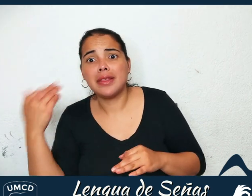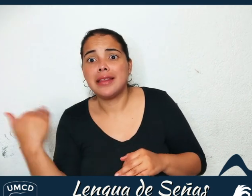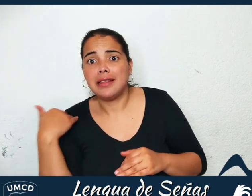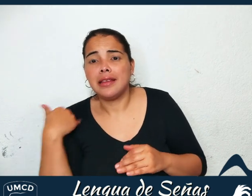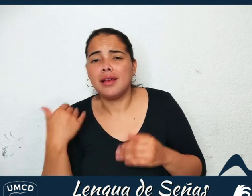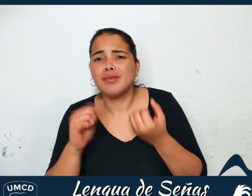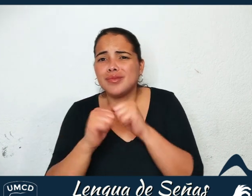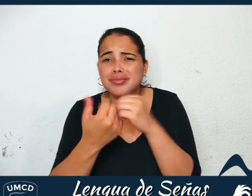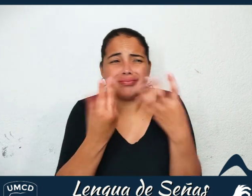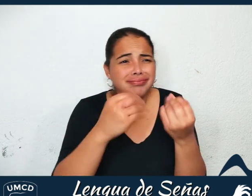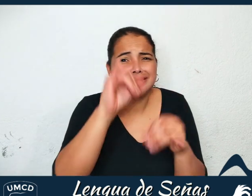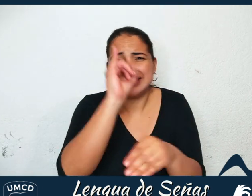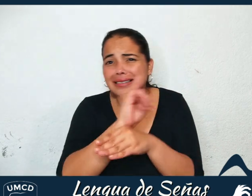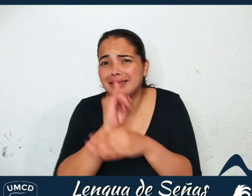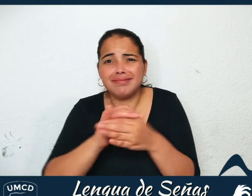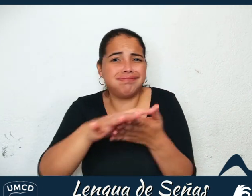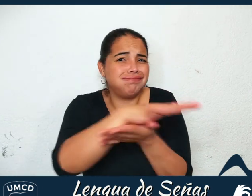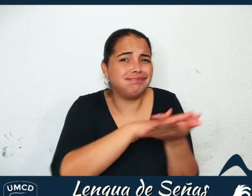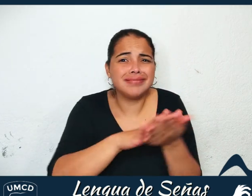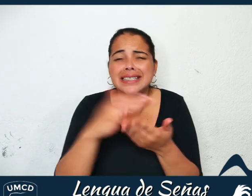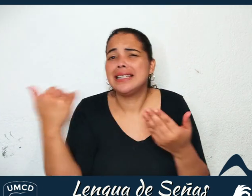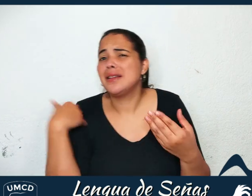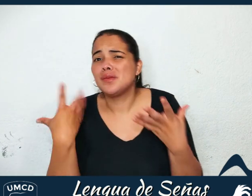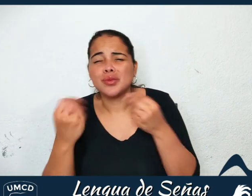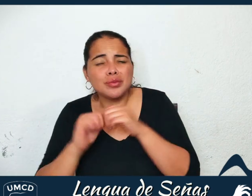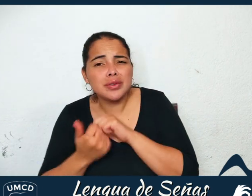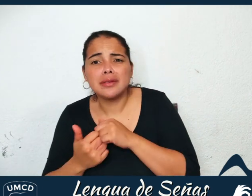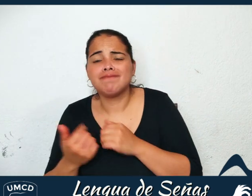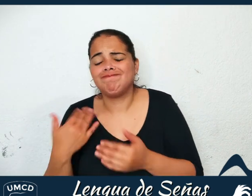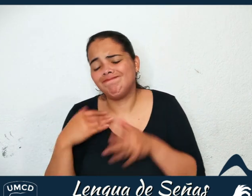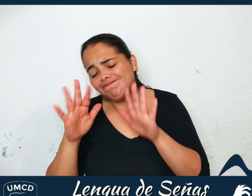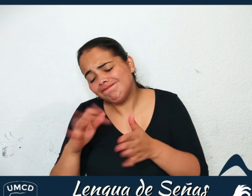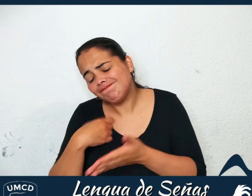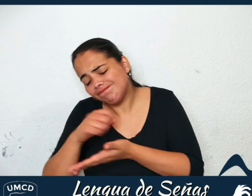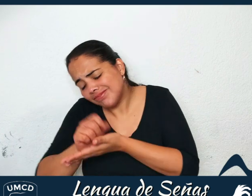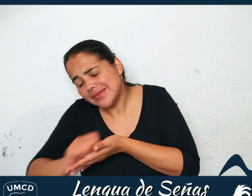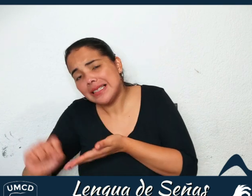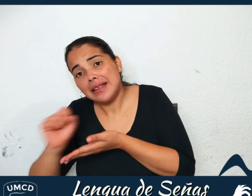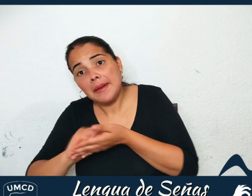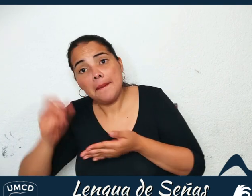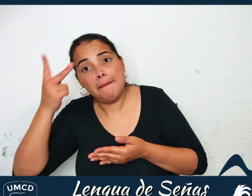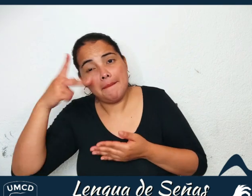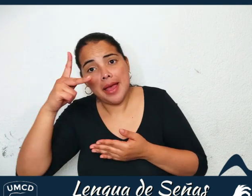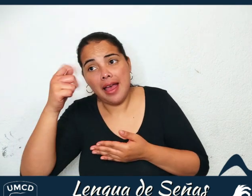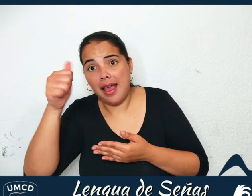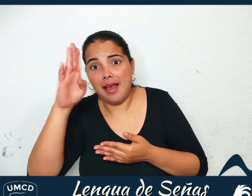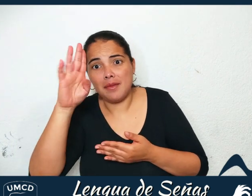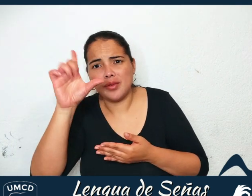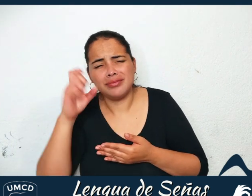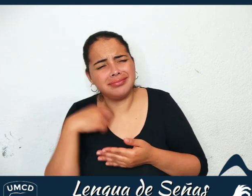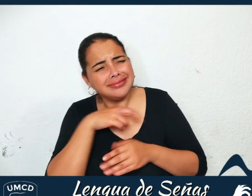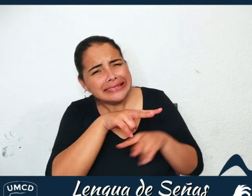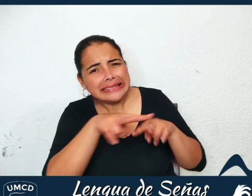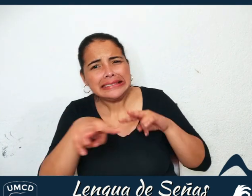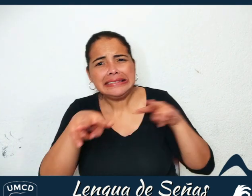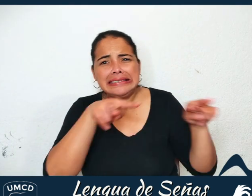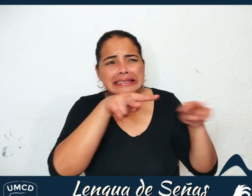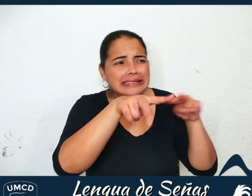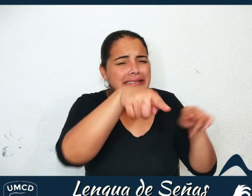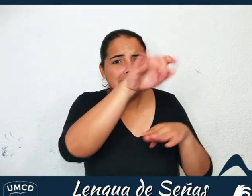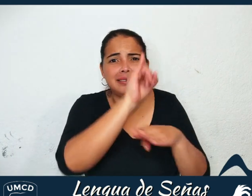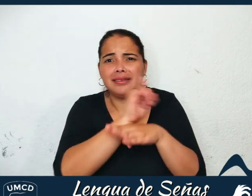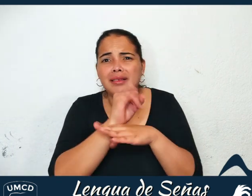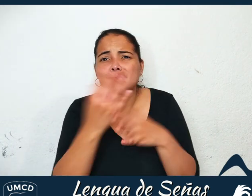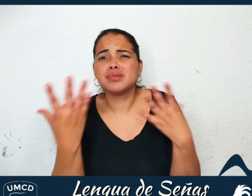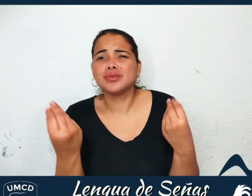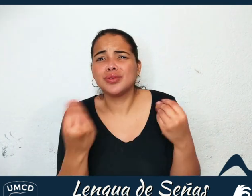Habían dificultades en la iglesia. Nuevamente Pablo escribe hacia Corinto, porque había visto de que habían